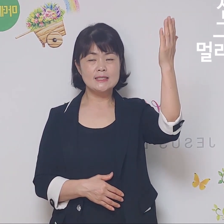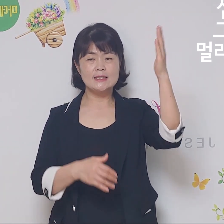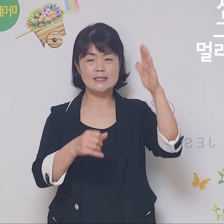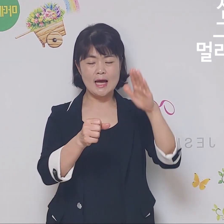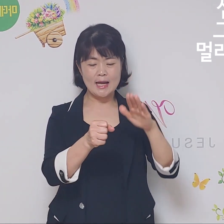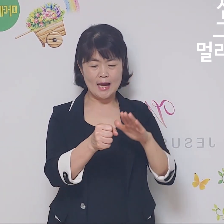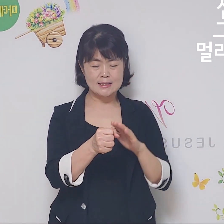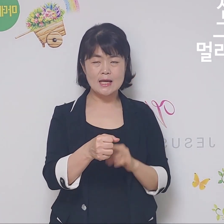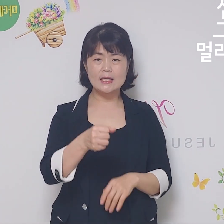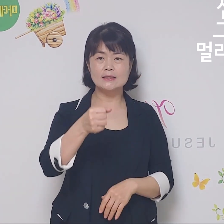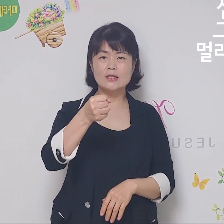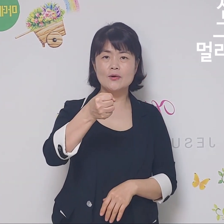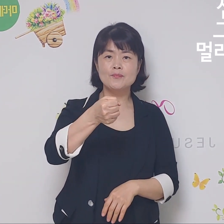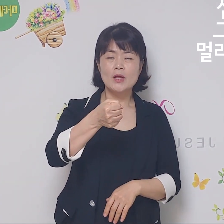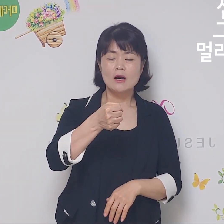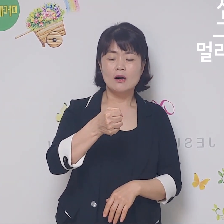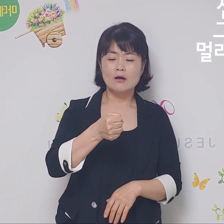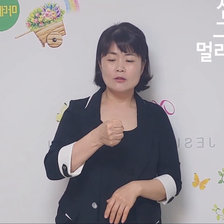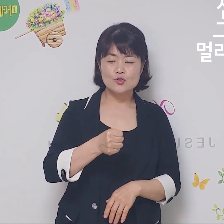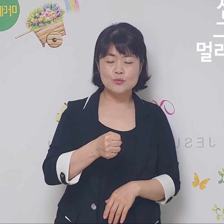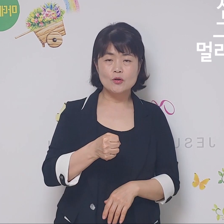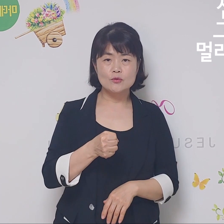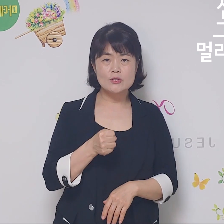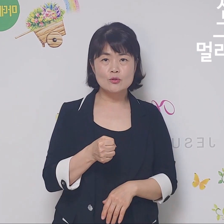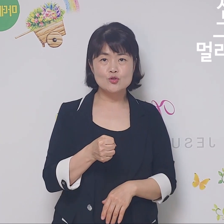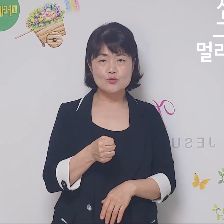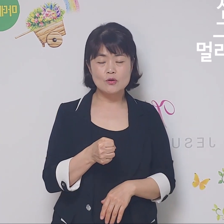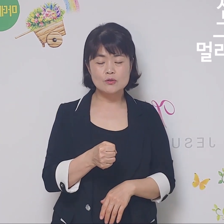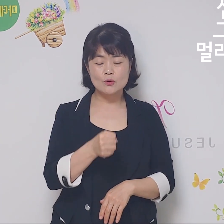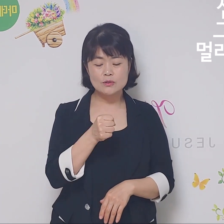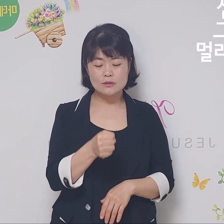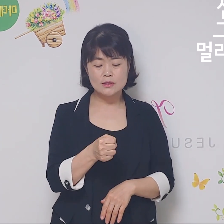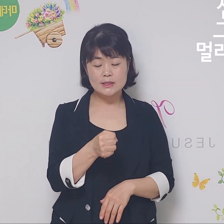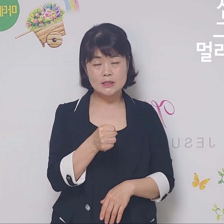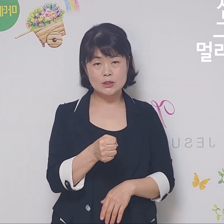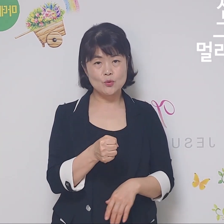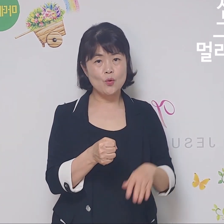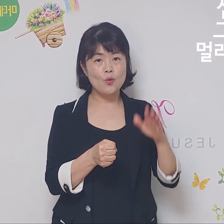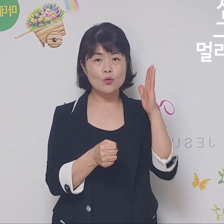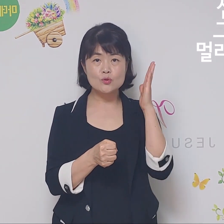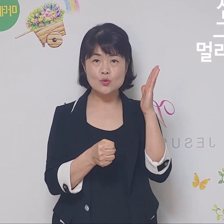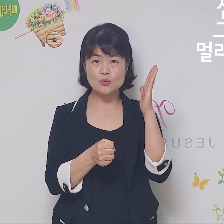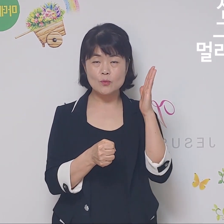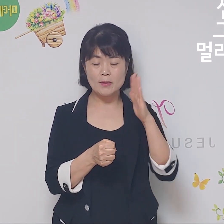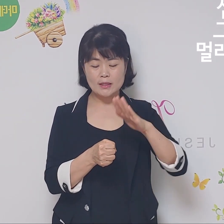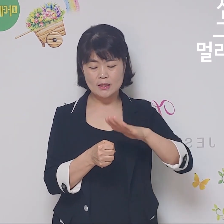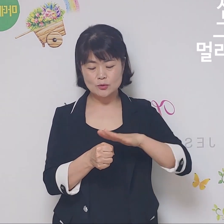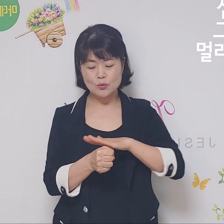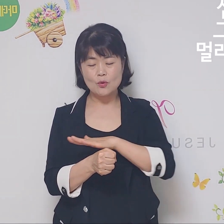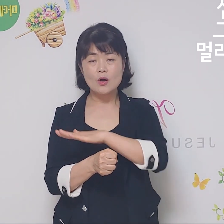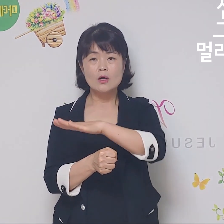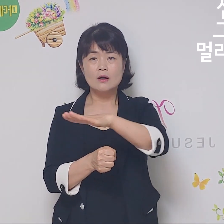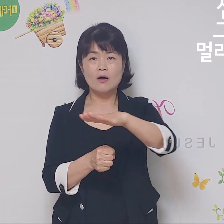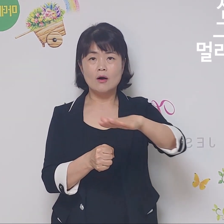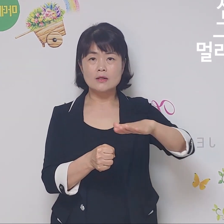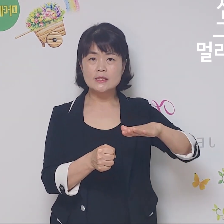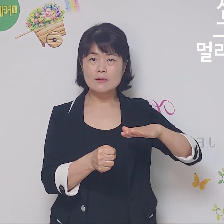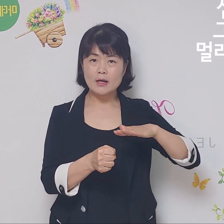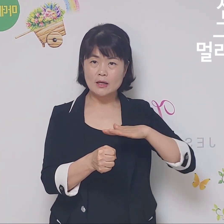그 사랑은요, 왼손 주먹을 손을 쥐시고 오른손 손바닥으로 시계 방향으로